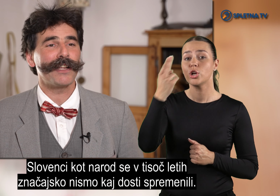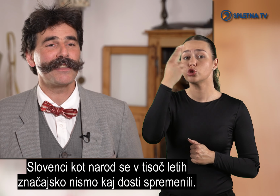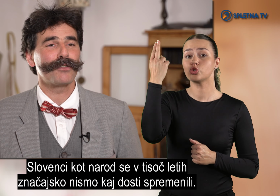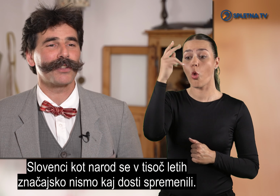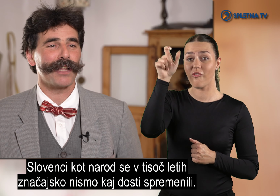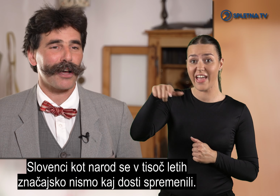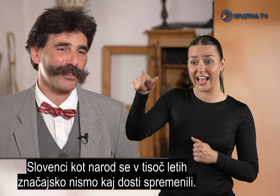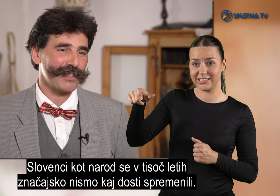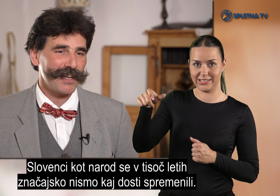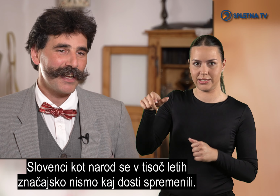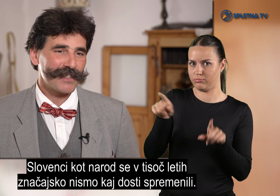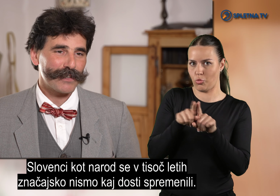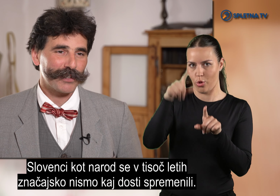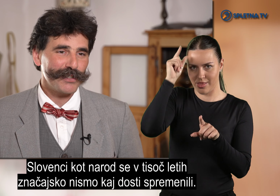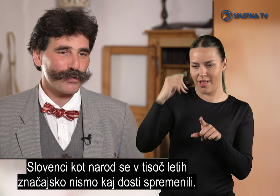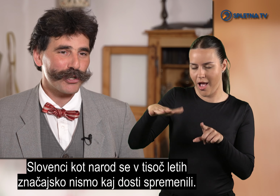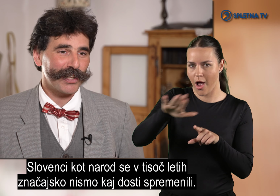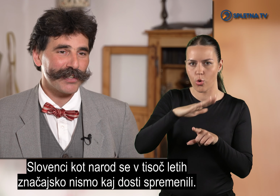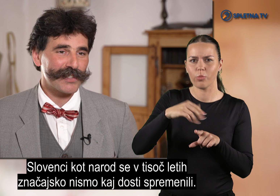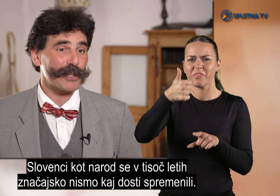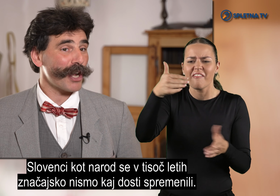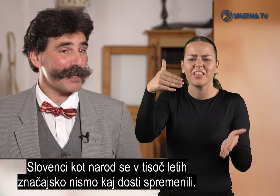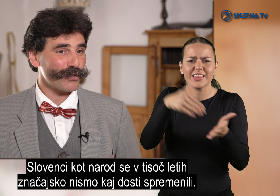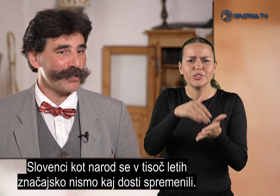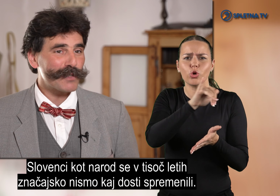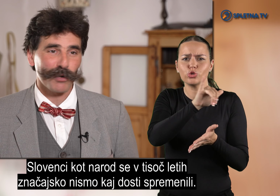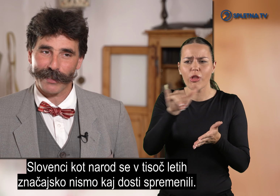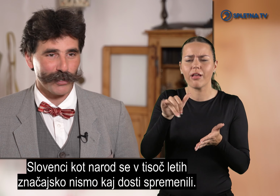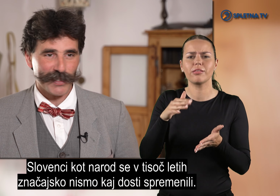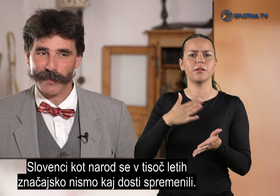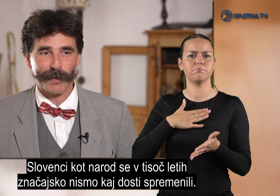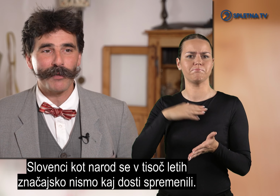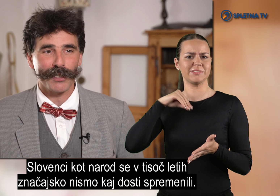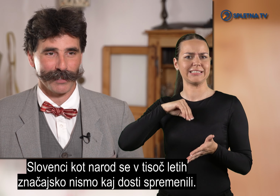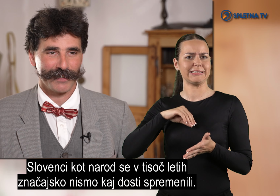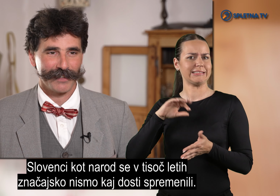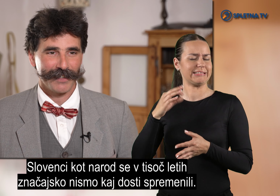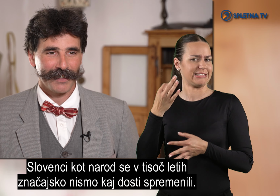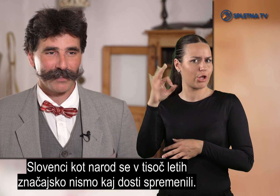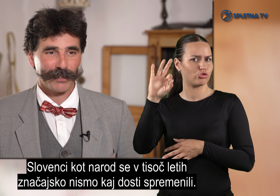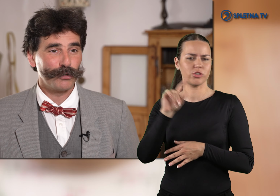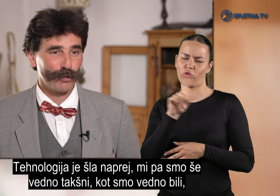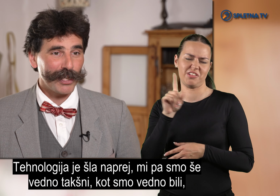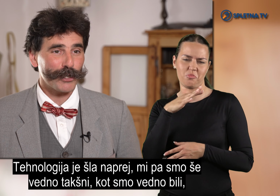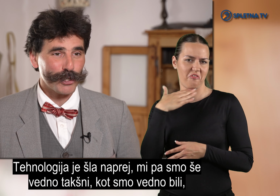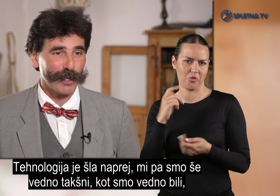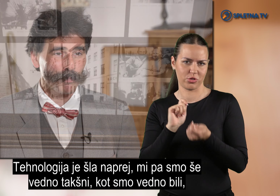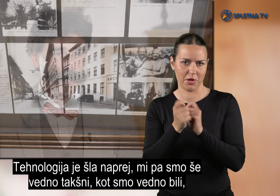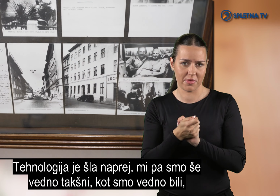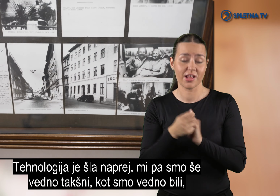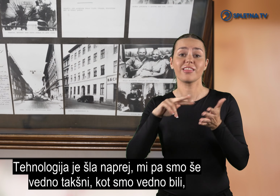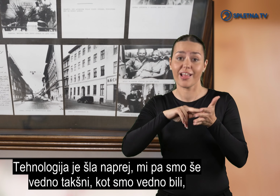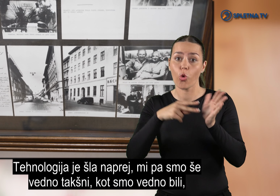Slovenci kot narod se v 1000 letih značajsko nismo kaj dosti spremenili. Tehnologija je šla naprej, mi pa smo še